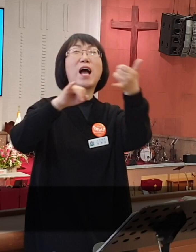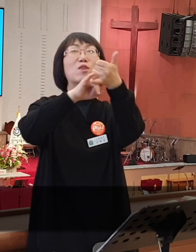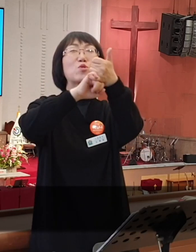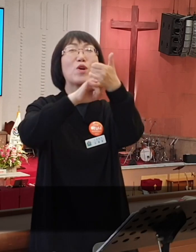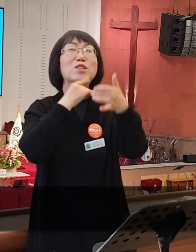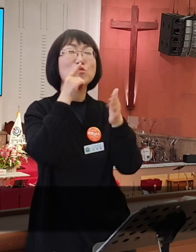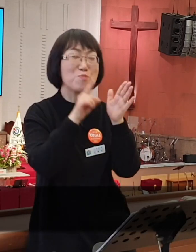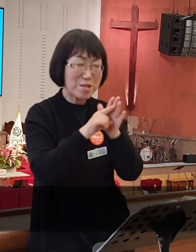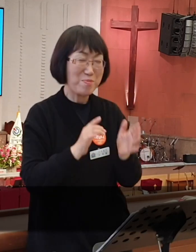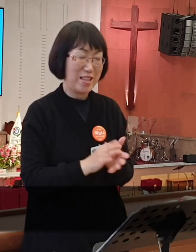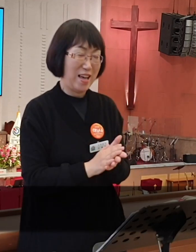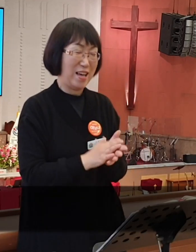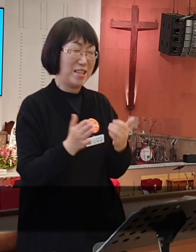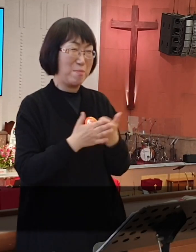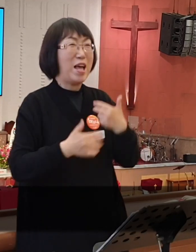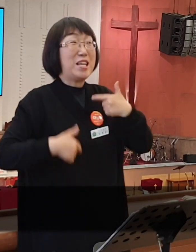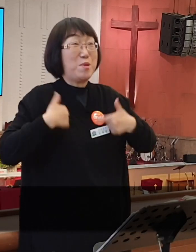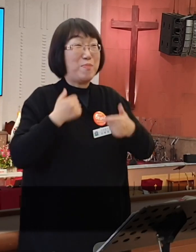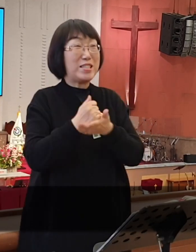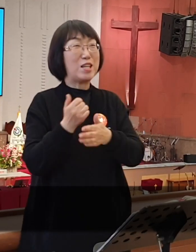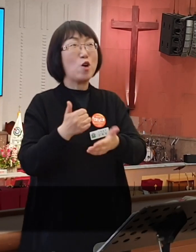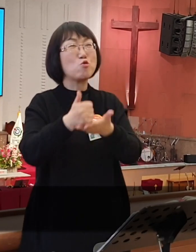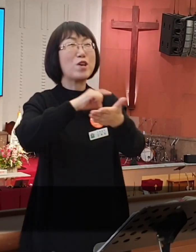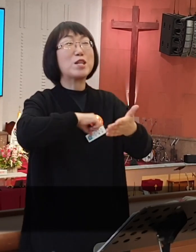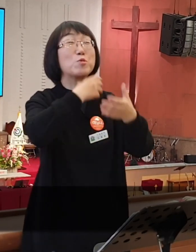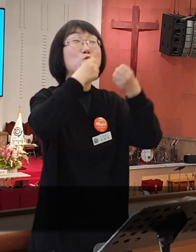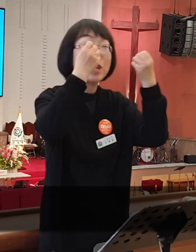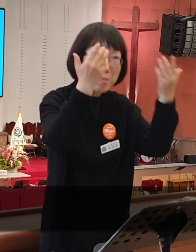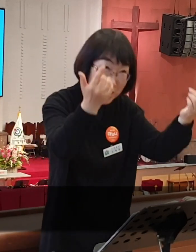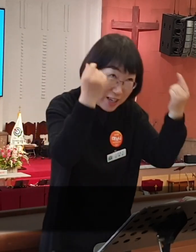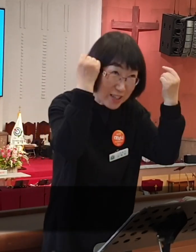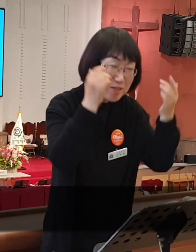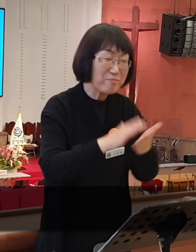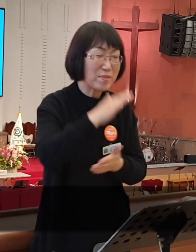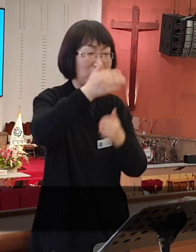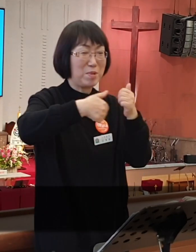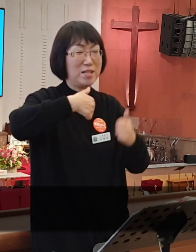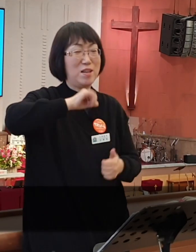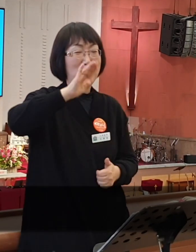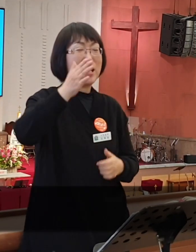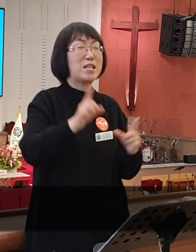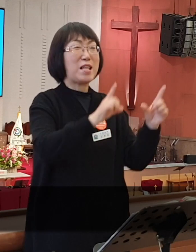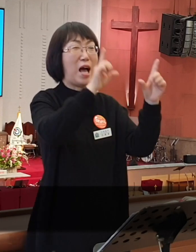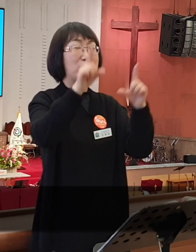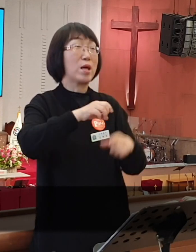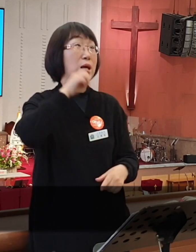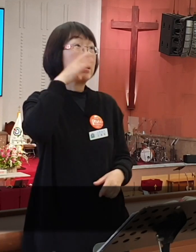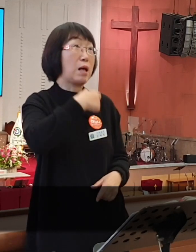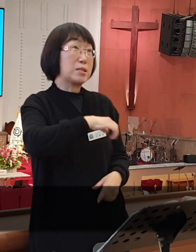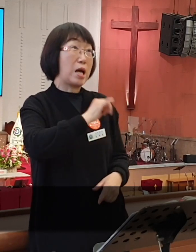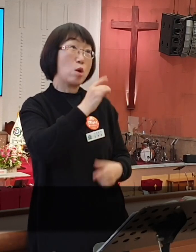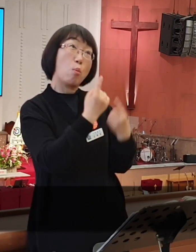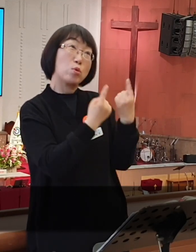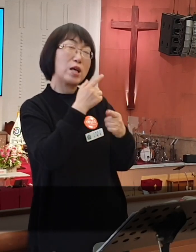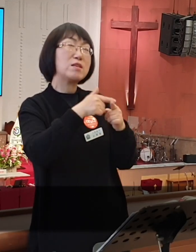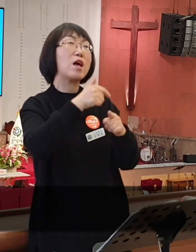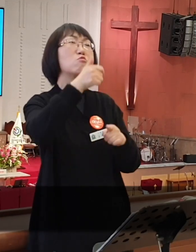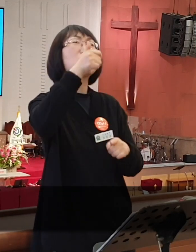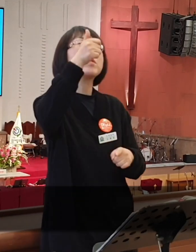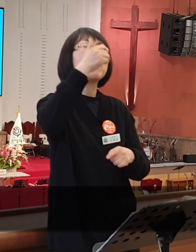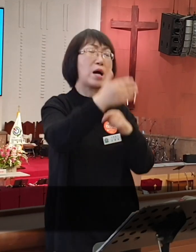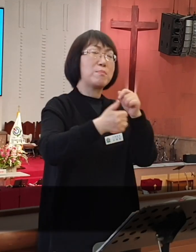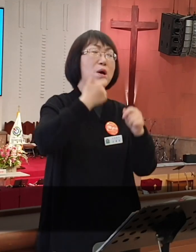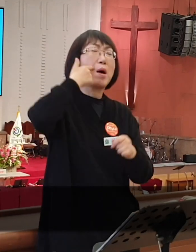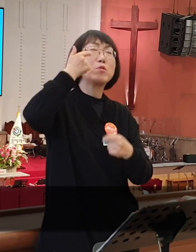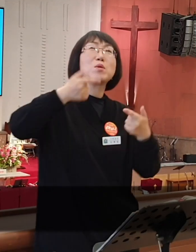약속하시는 줄 믿습니다. 그러니 기뻐하시기를 주의 이름으로 축원합니다. 하나님의 자녀 되는 삶이요, 그냥 자녀 아니라 예수님이